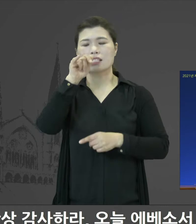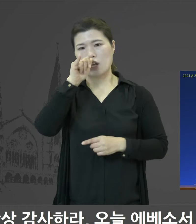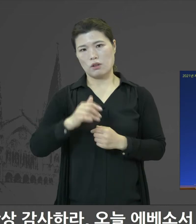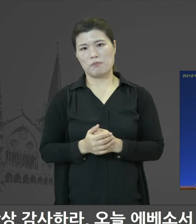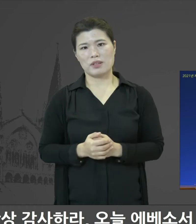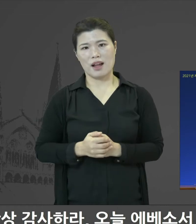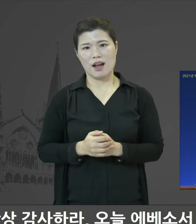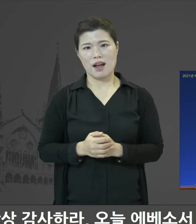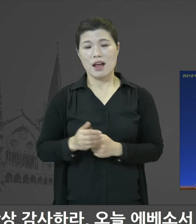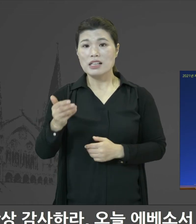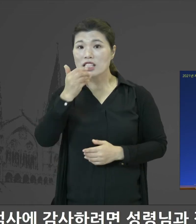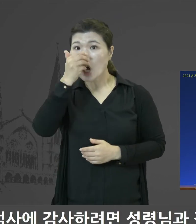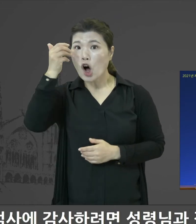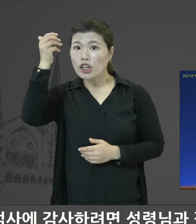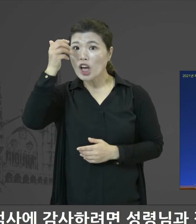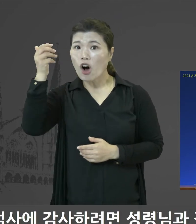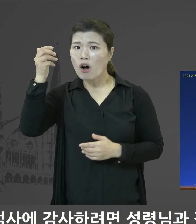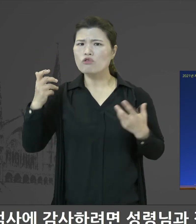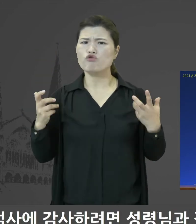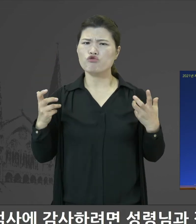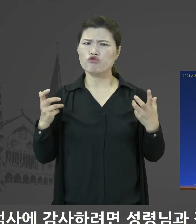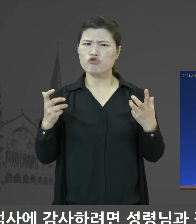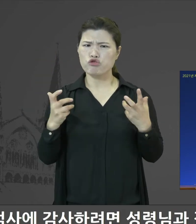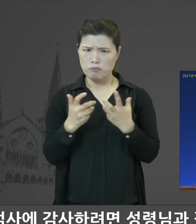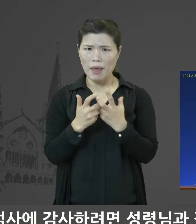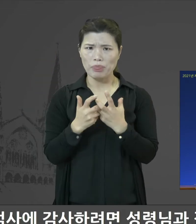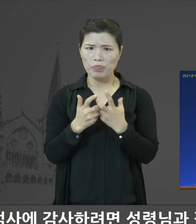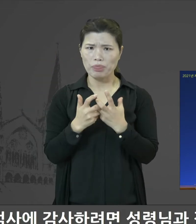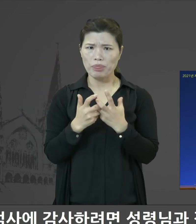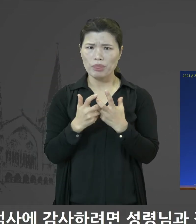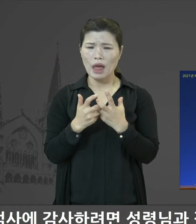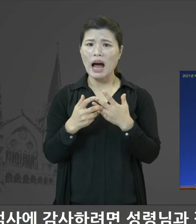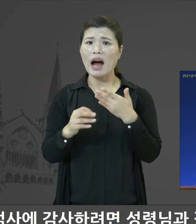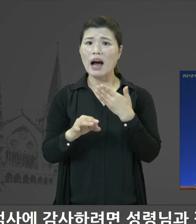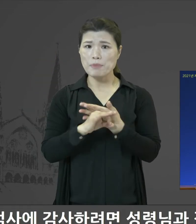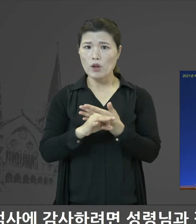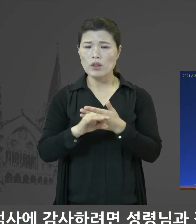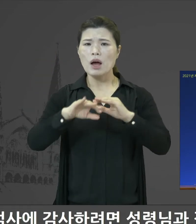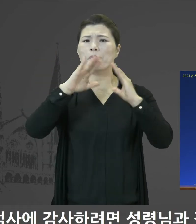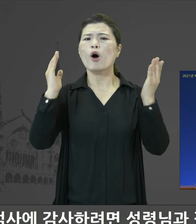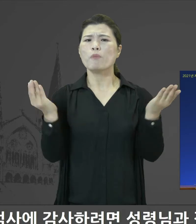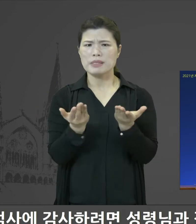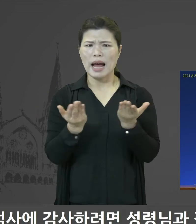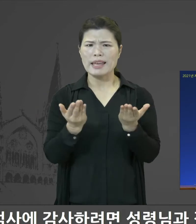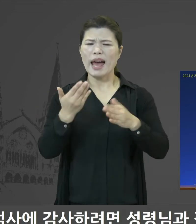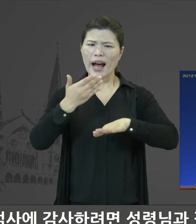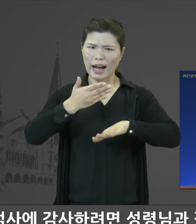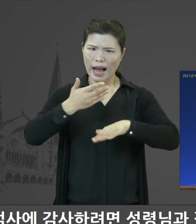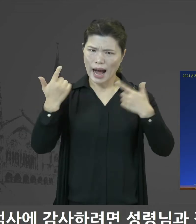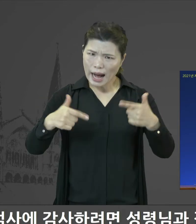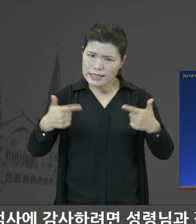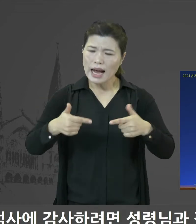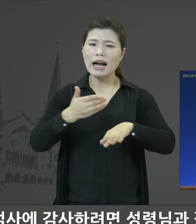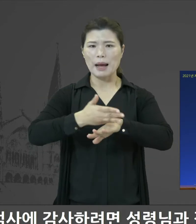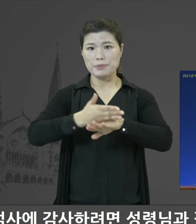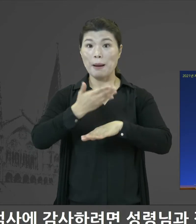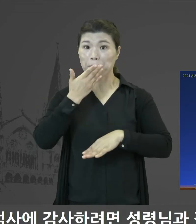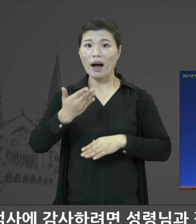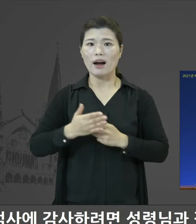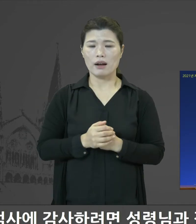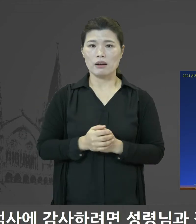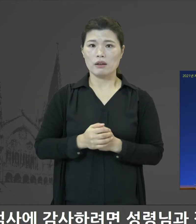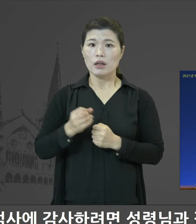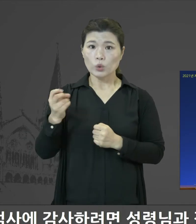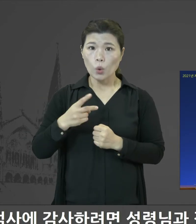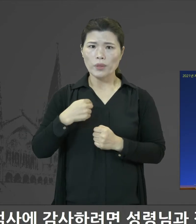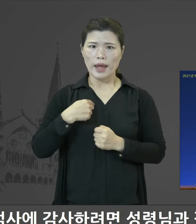소위 성령 충만이 되어야 범사에 항상 감사할 수 있고요, 반대로 범사에 항상 감사하려고